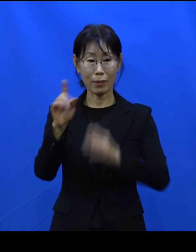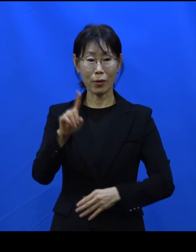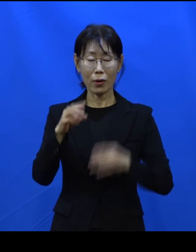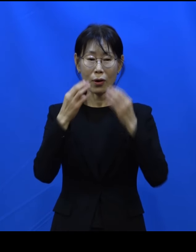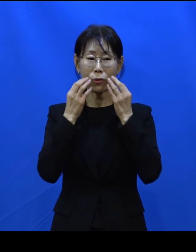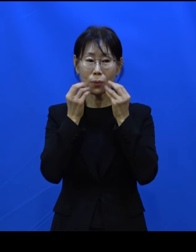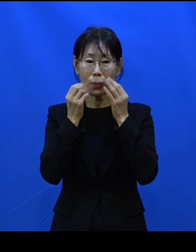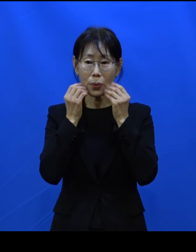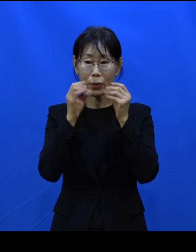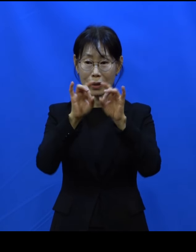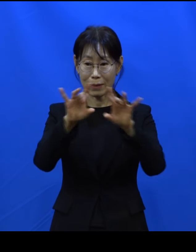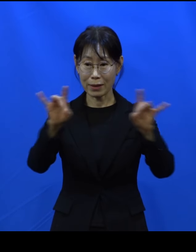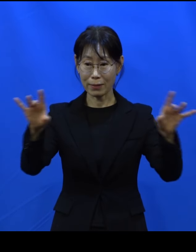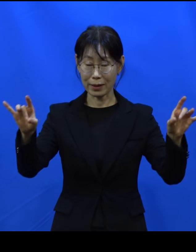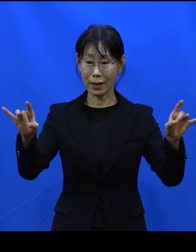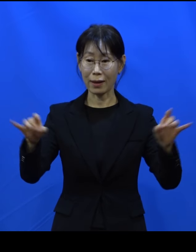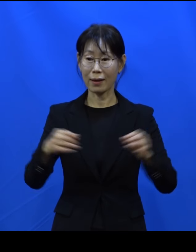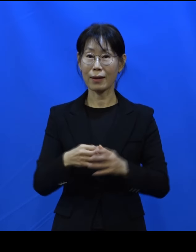토요일마다